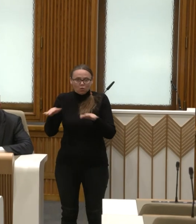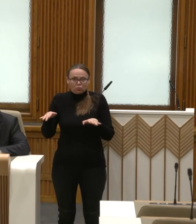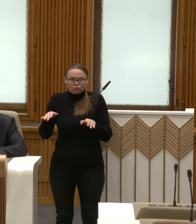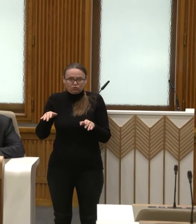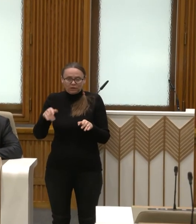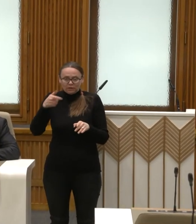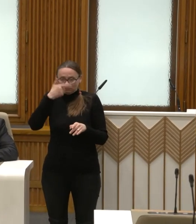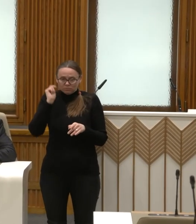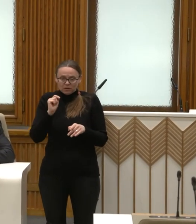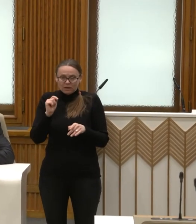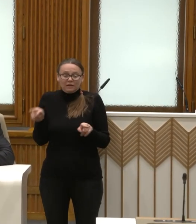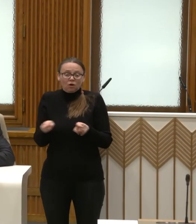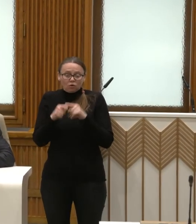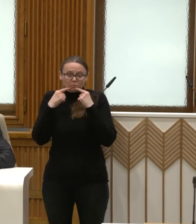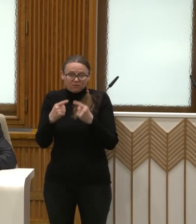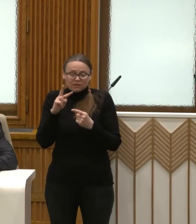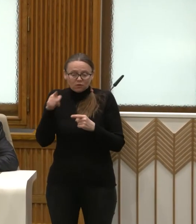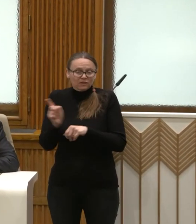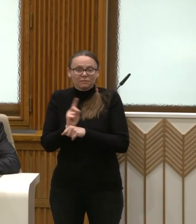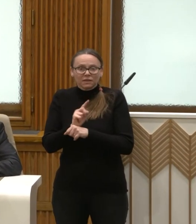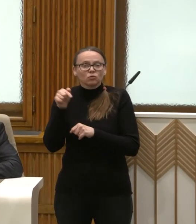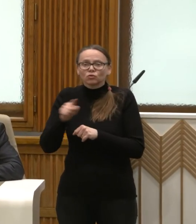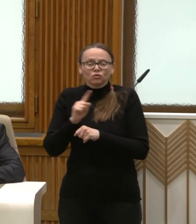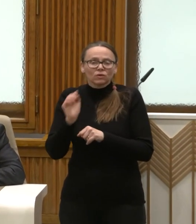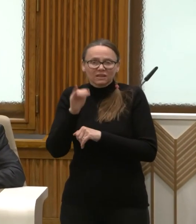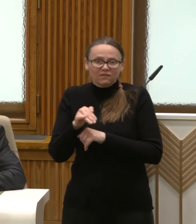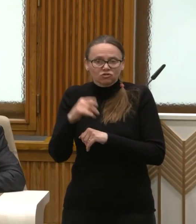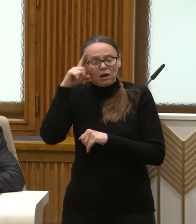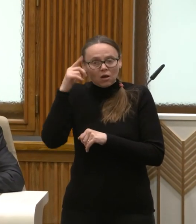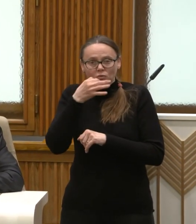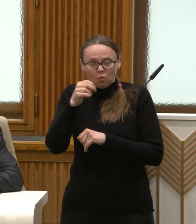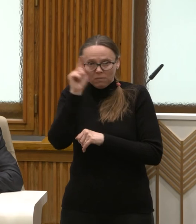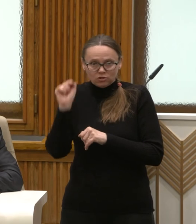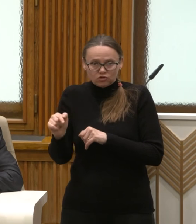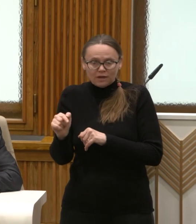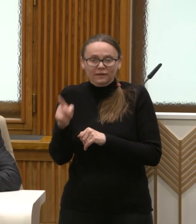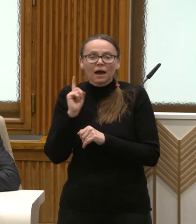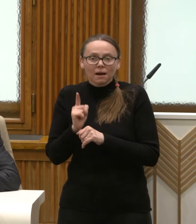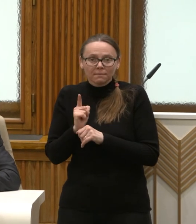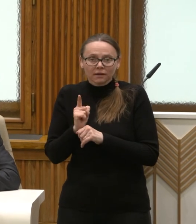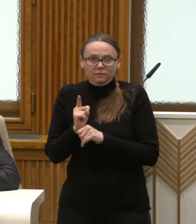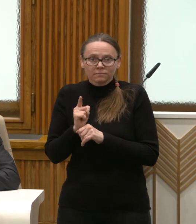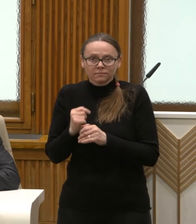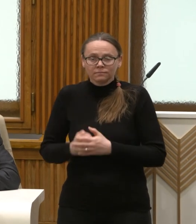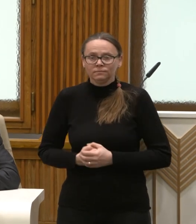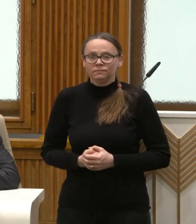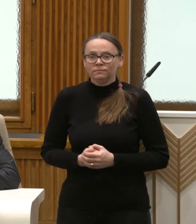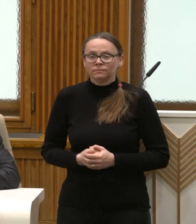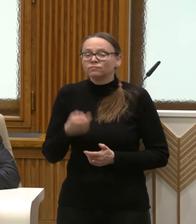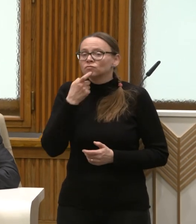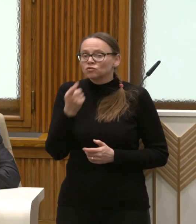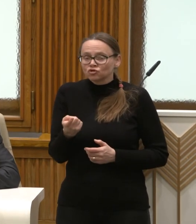kot rečeno v tem trenutku to ni več bistveno vprašanje, ampak predvsem s